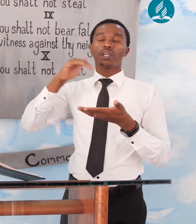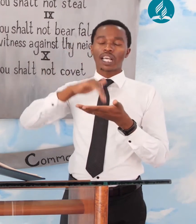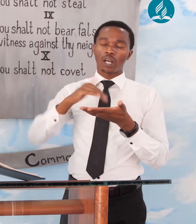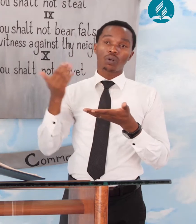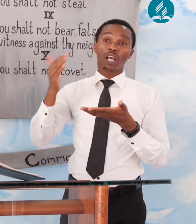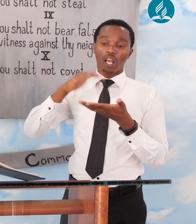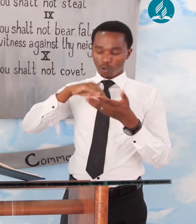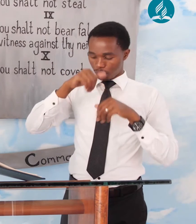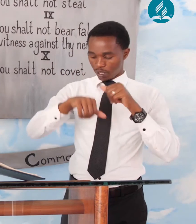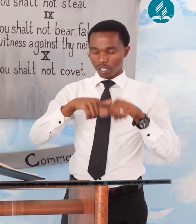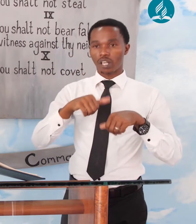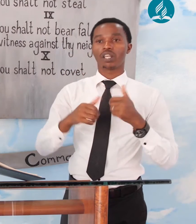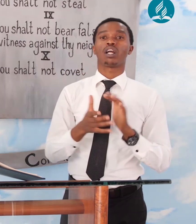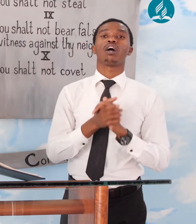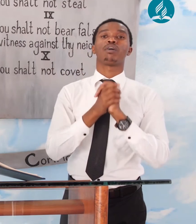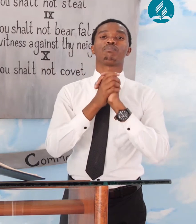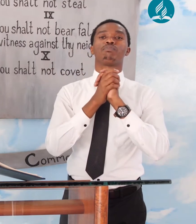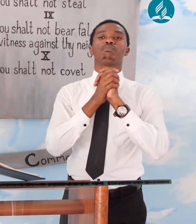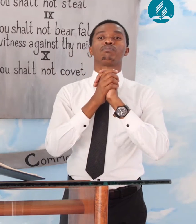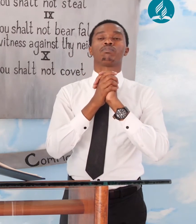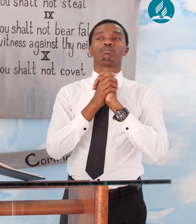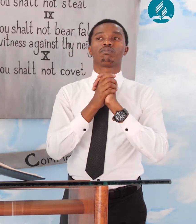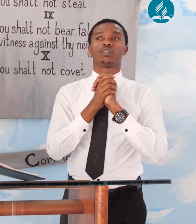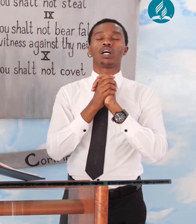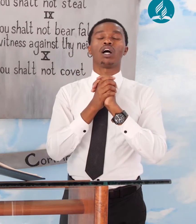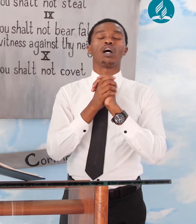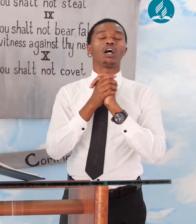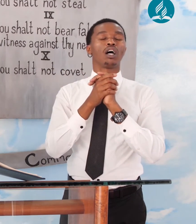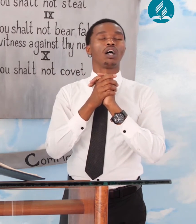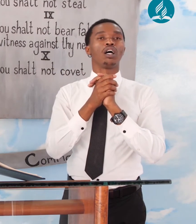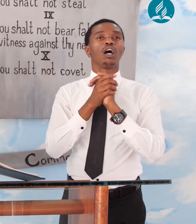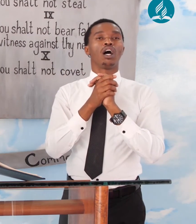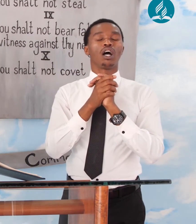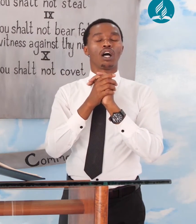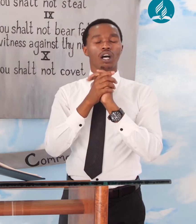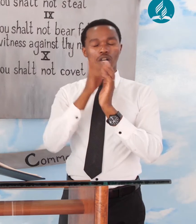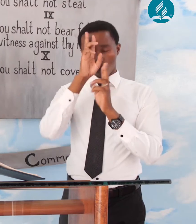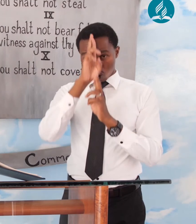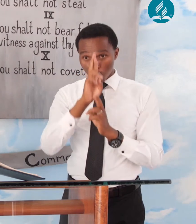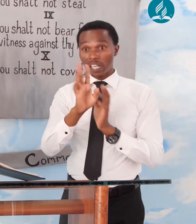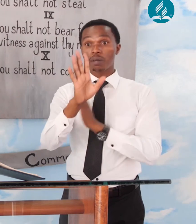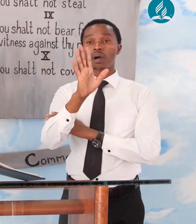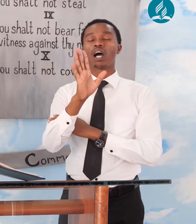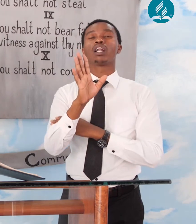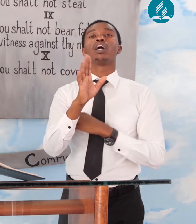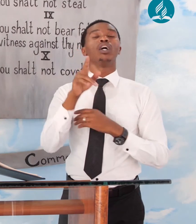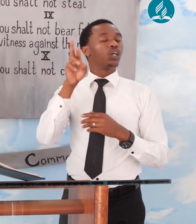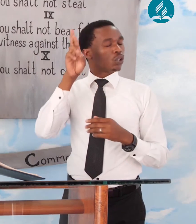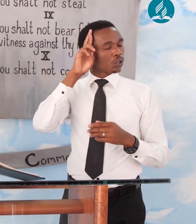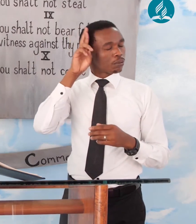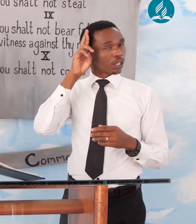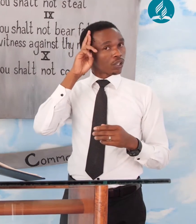cy'ubusonga tuzirikane yuko mu byo dukora byose byaba igihe cyacu tujye tugikoresha duhesha Imana